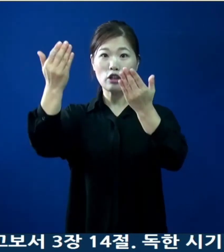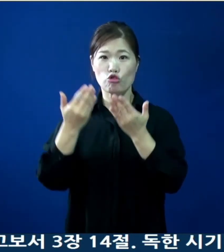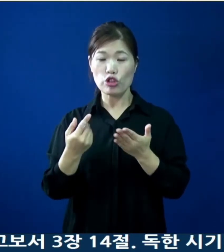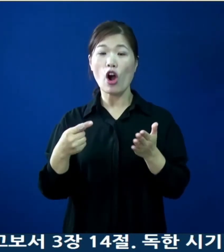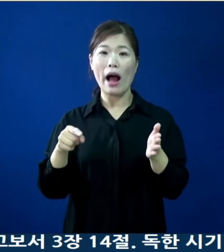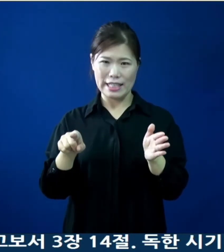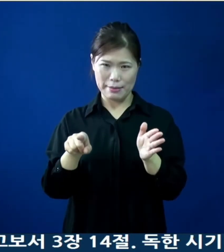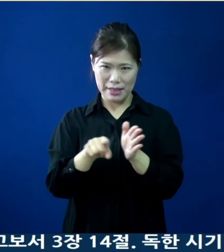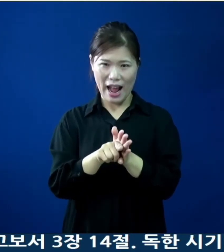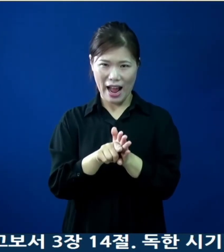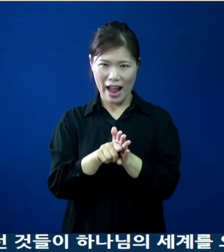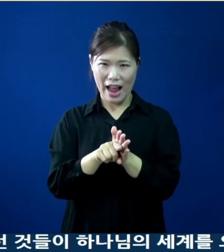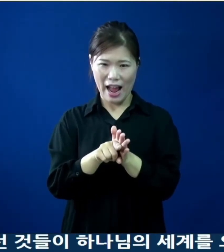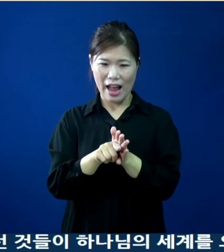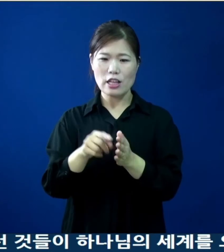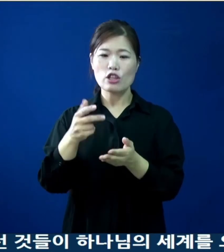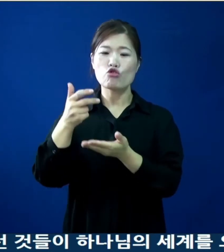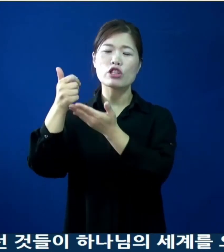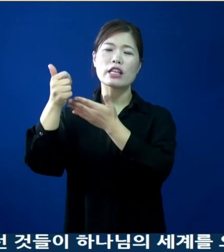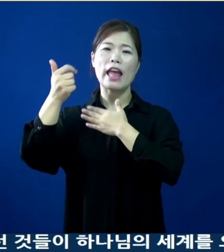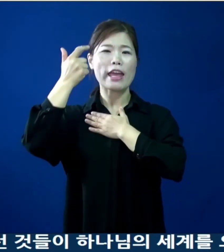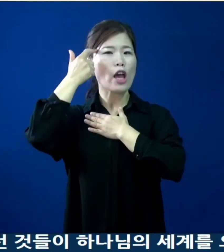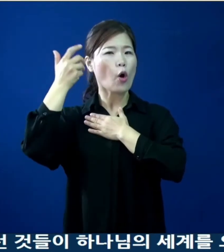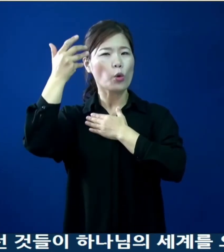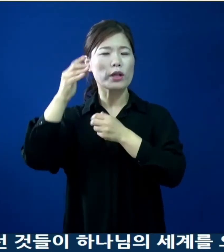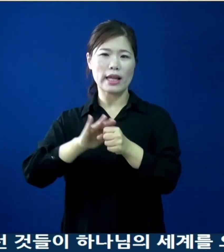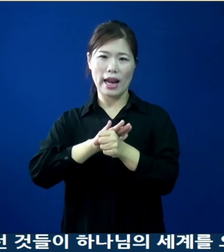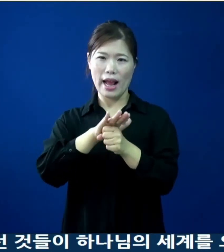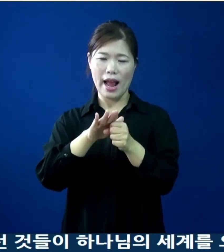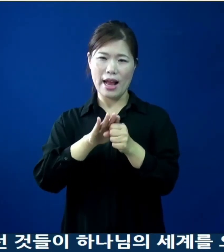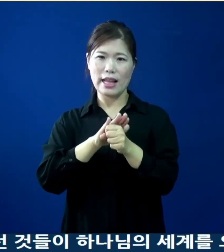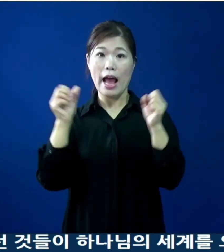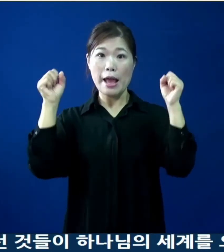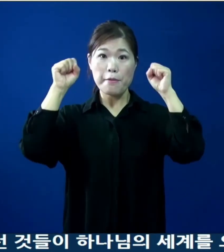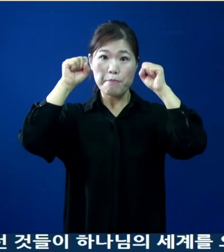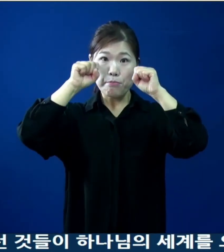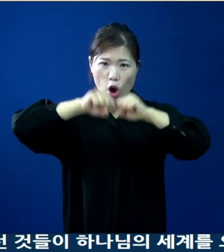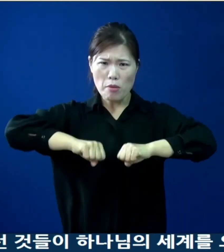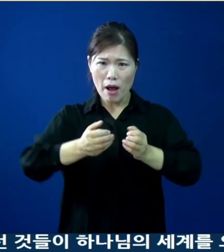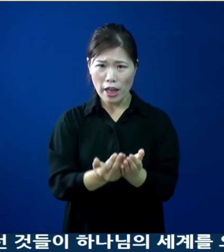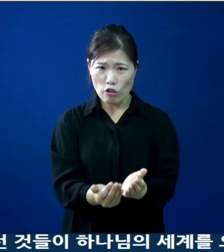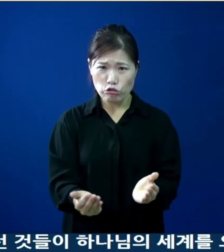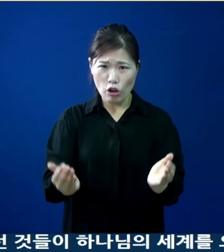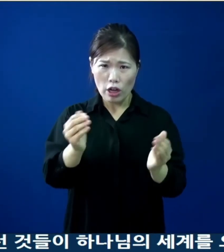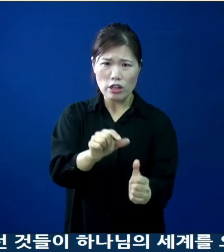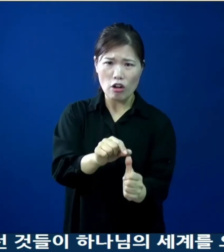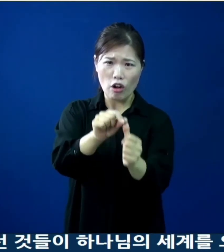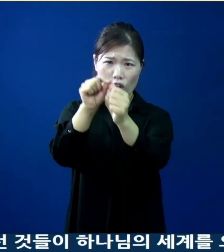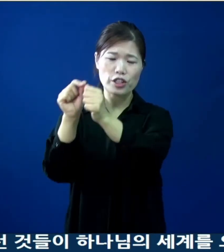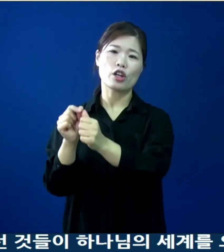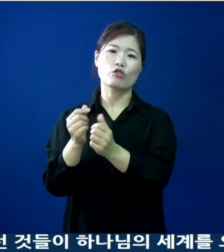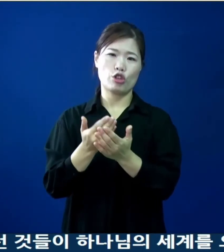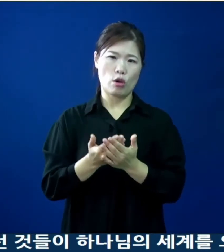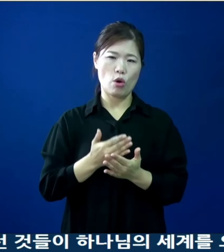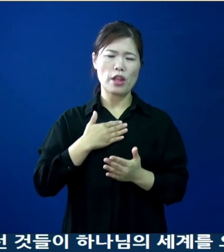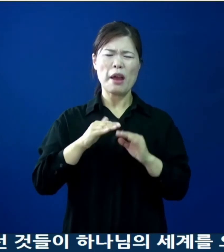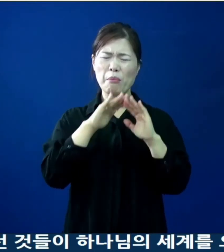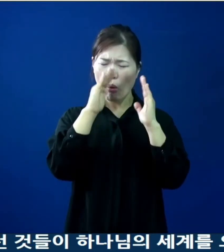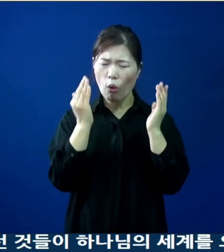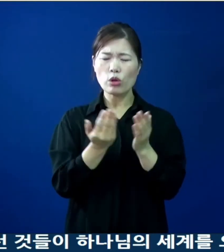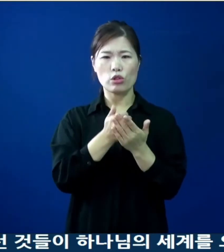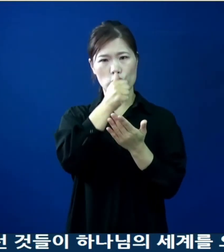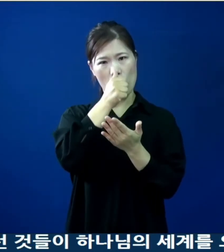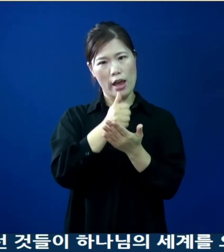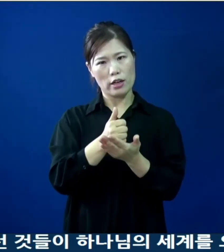주려 하심이라. 주께서 내 영혼을 사랑하사 멸망의 구덩이에서 건지셨고 내 모든